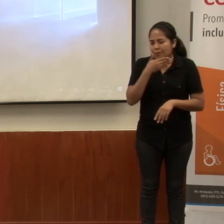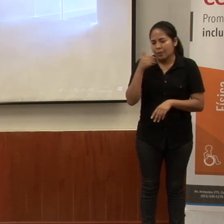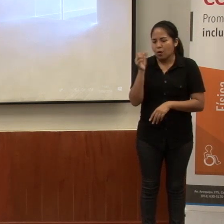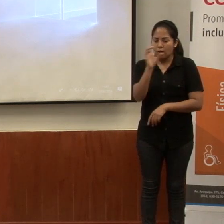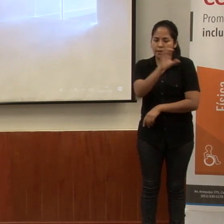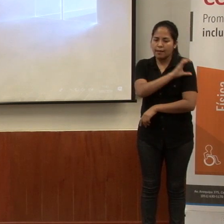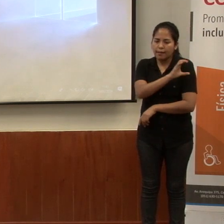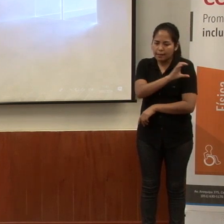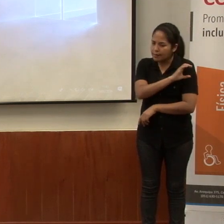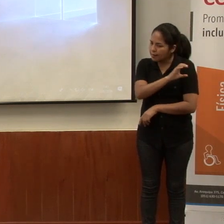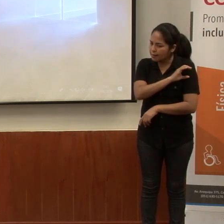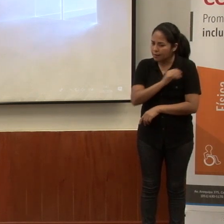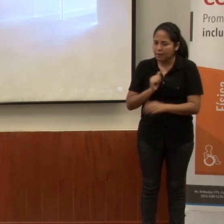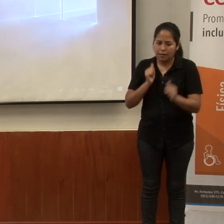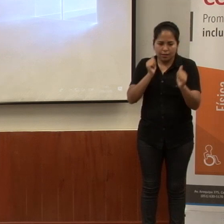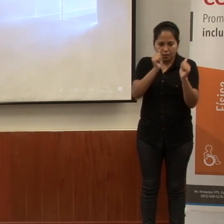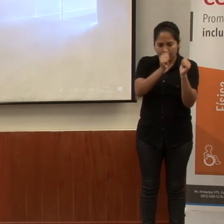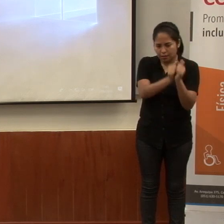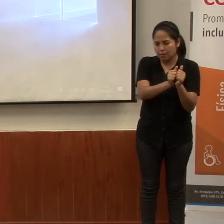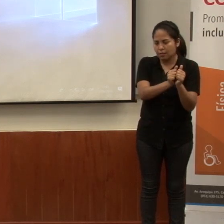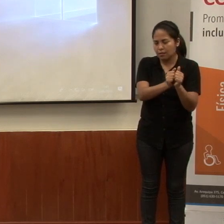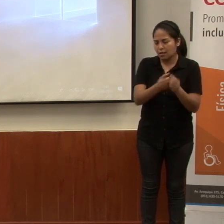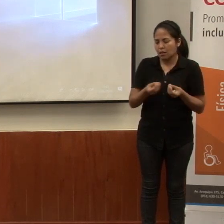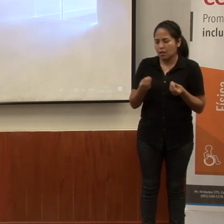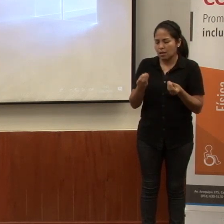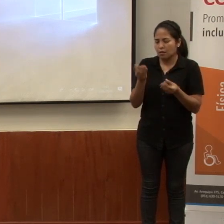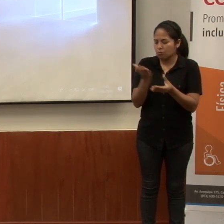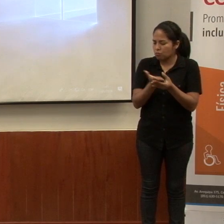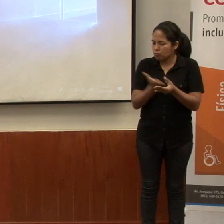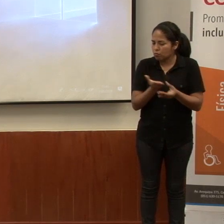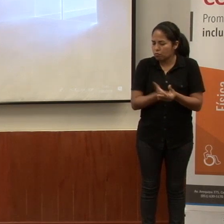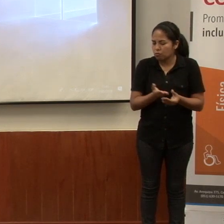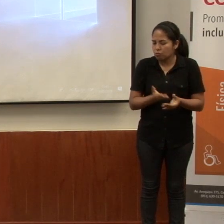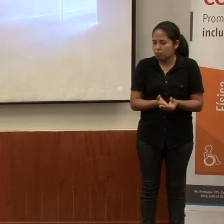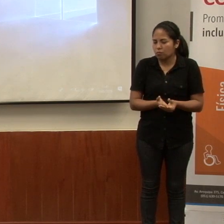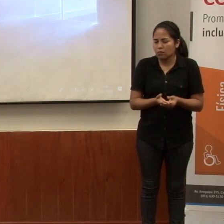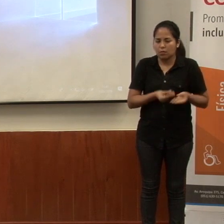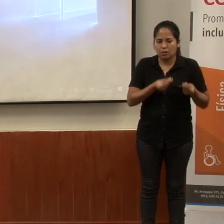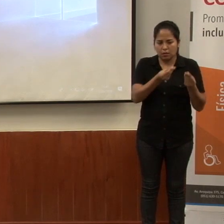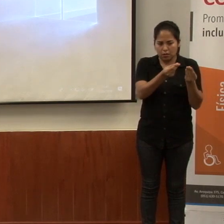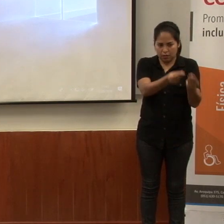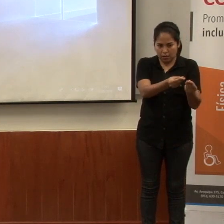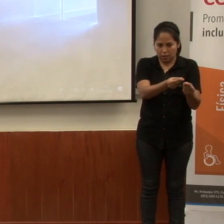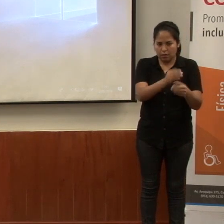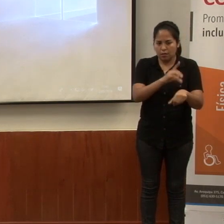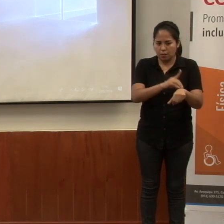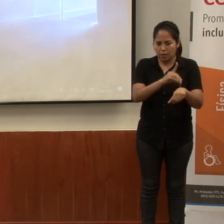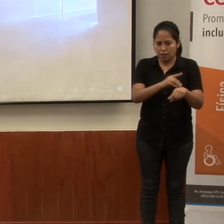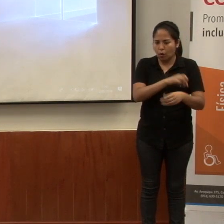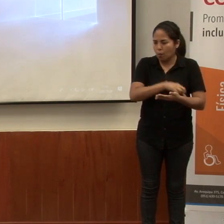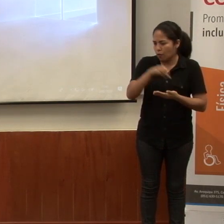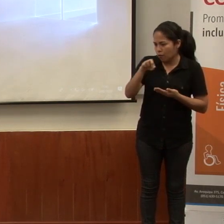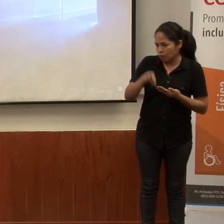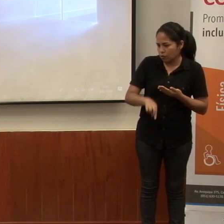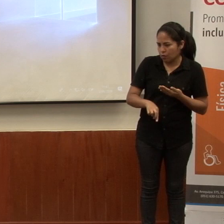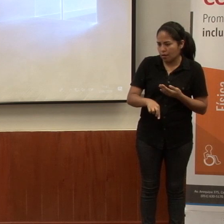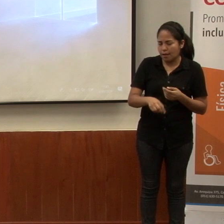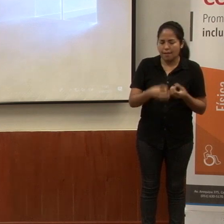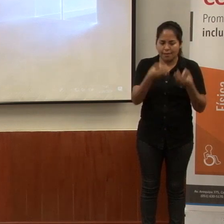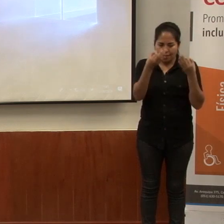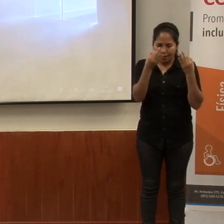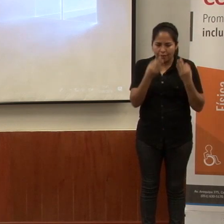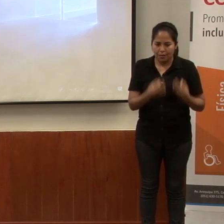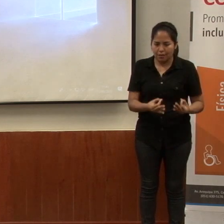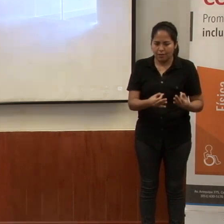privados, nosotros llevándole el informe psicológico, ¿no?, para que den la